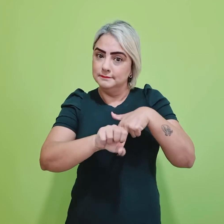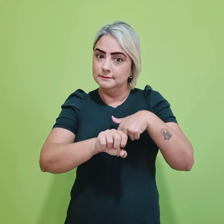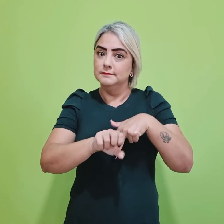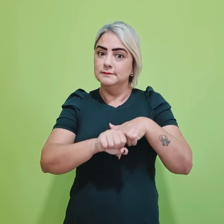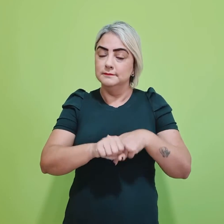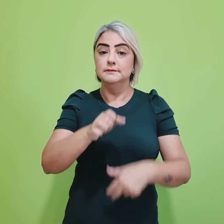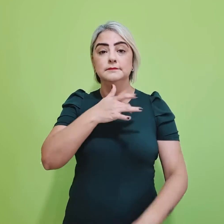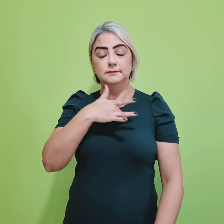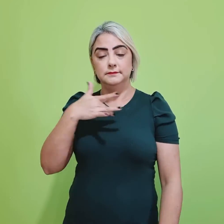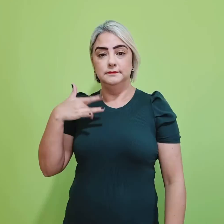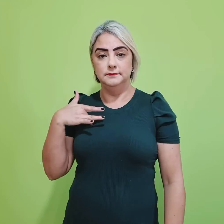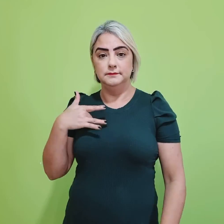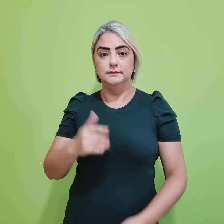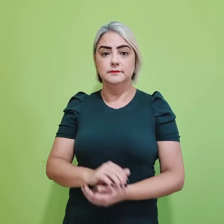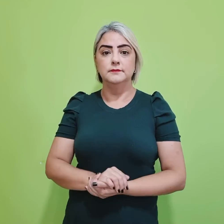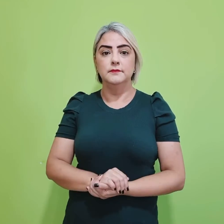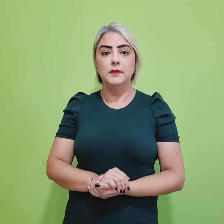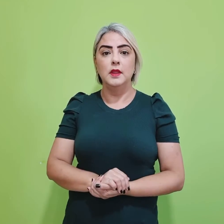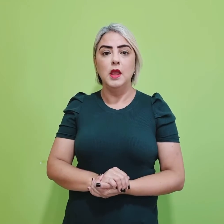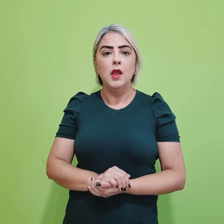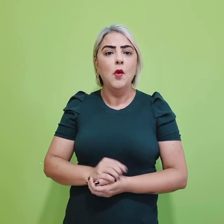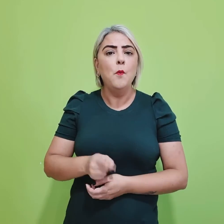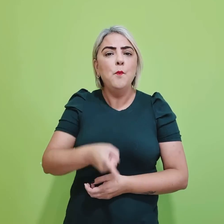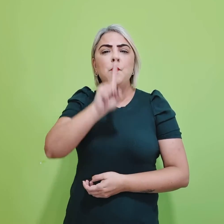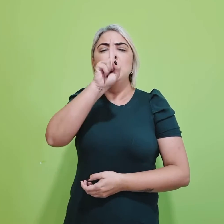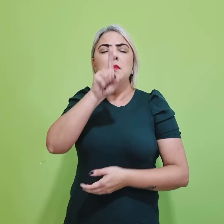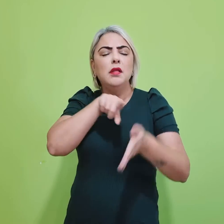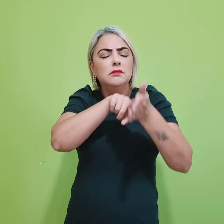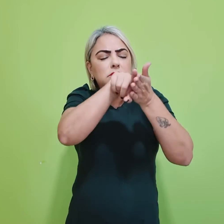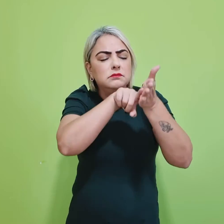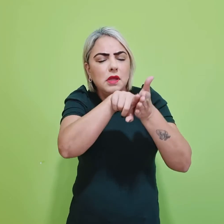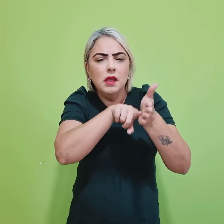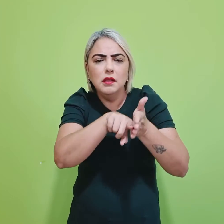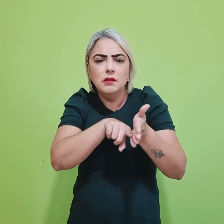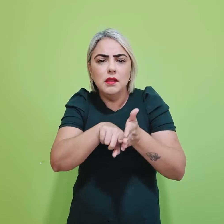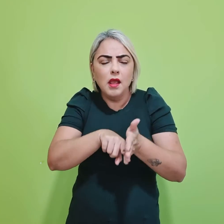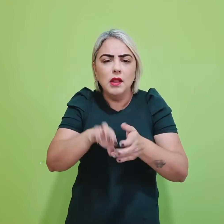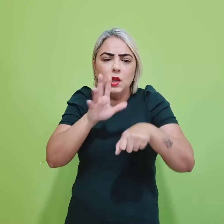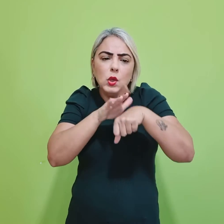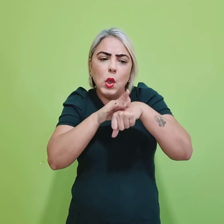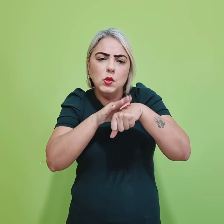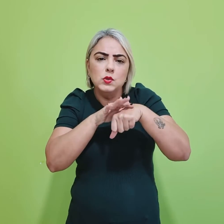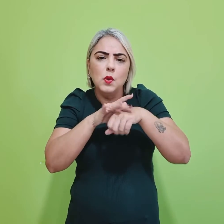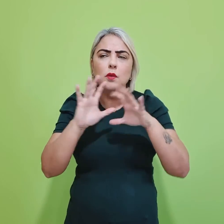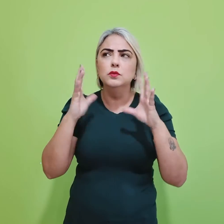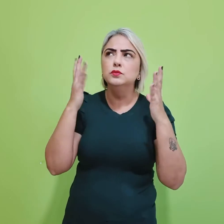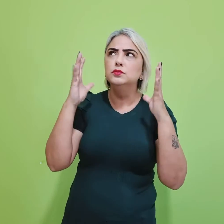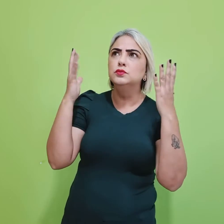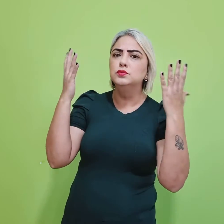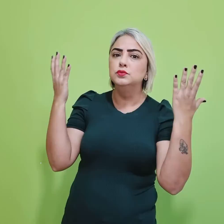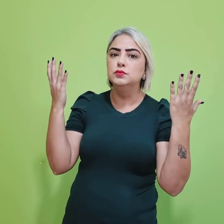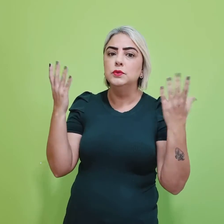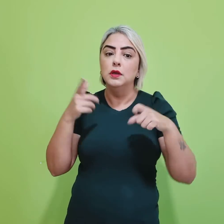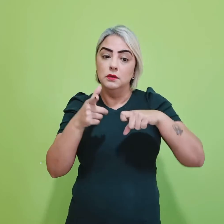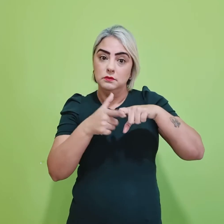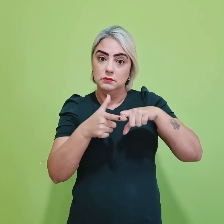epidemiologista e sanitarista. Pioneiro no estudo das moléstias tropicais e da